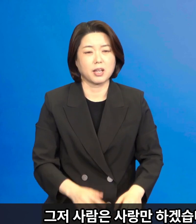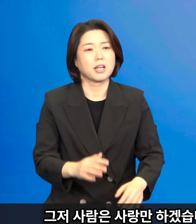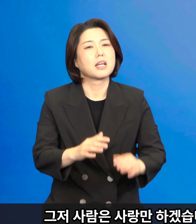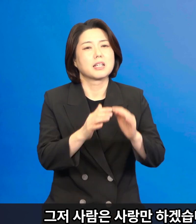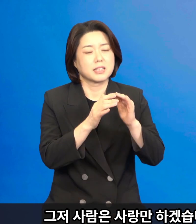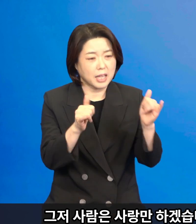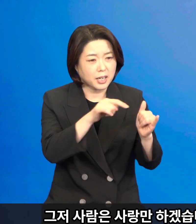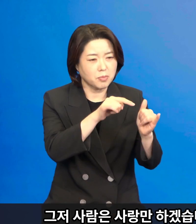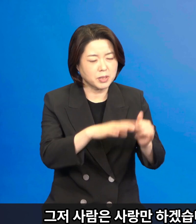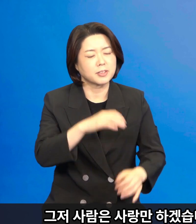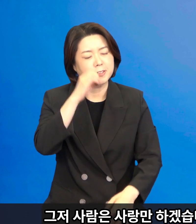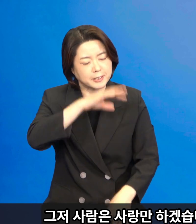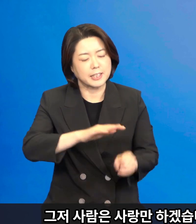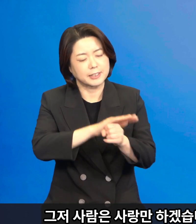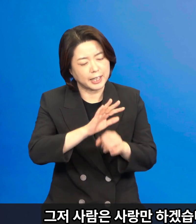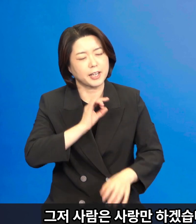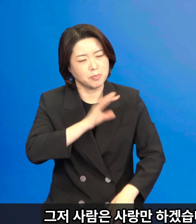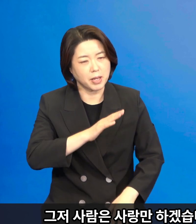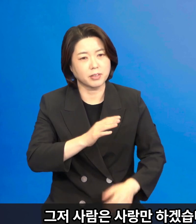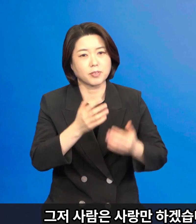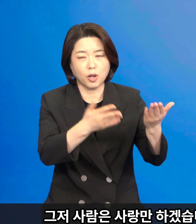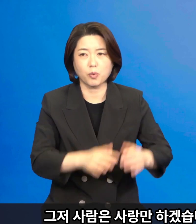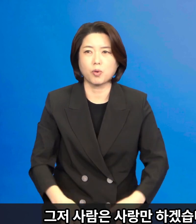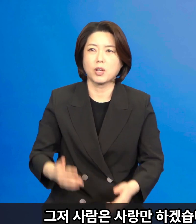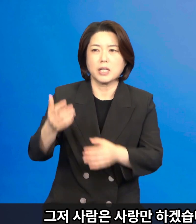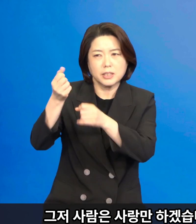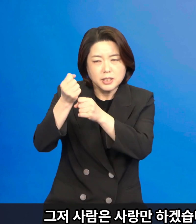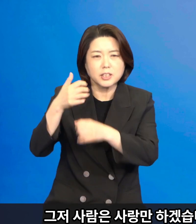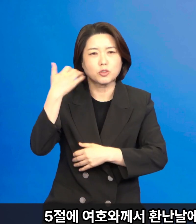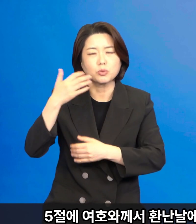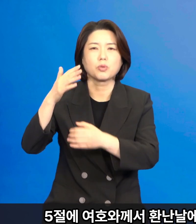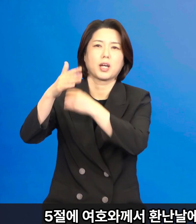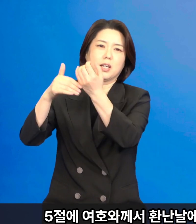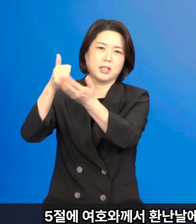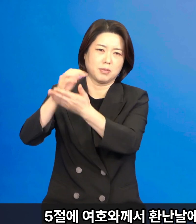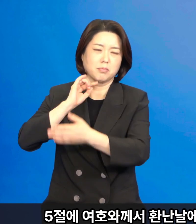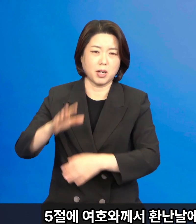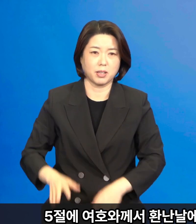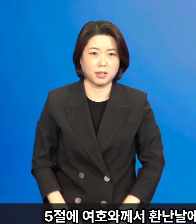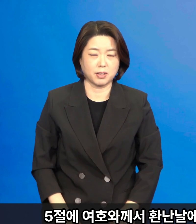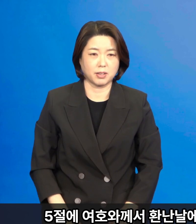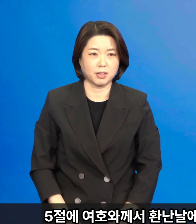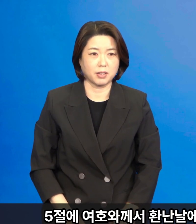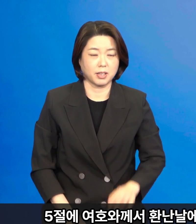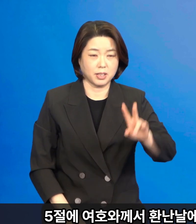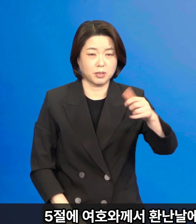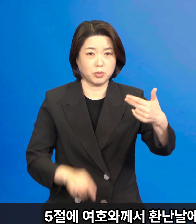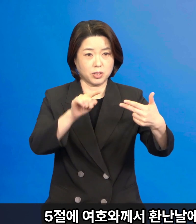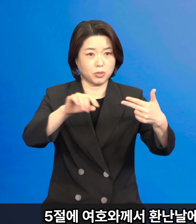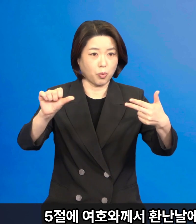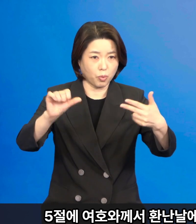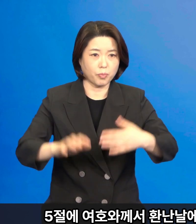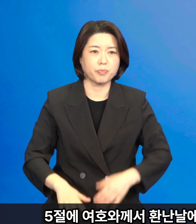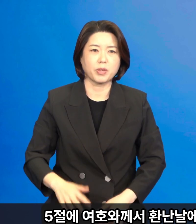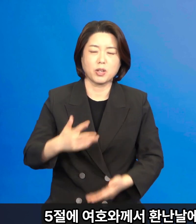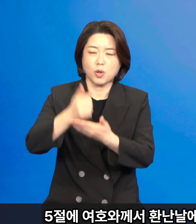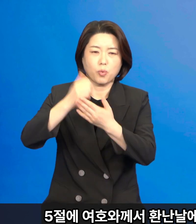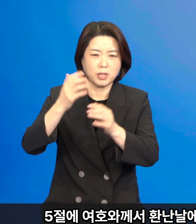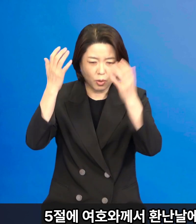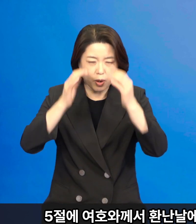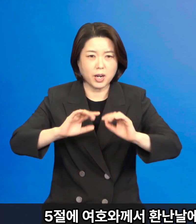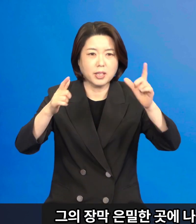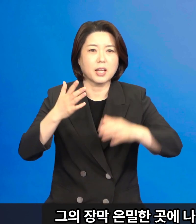사랑만 하겠습니다 라고 하면서 계속해서 고백하기를 5절에 여호와께서 환난 날에 나를 그의 초막 속에